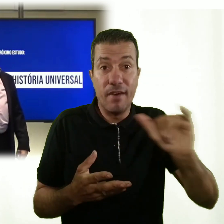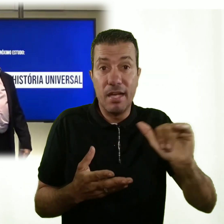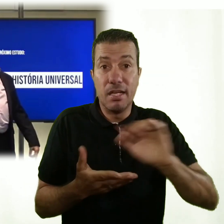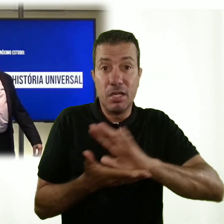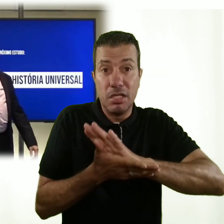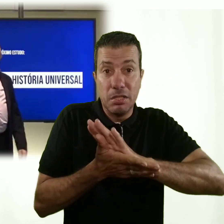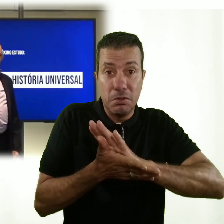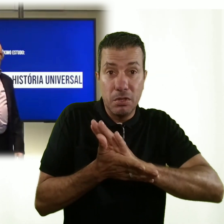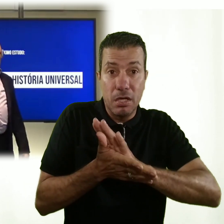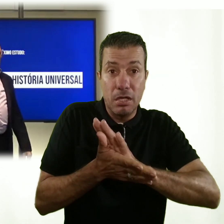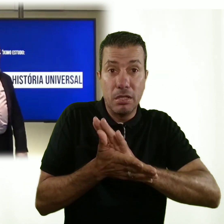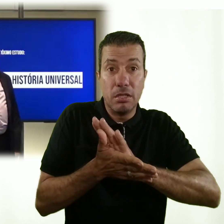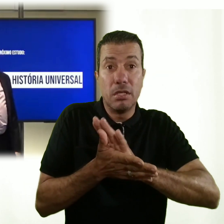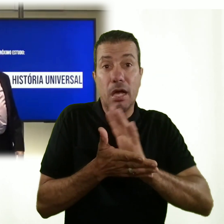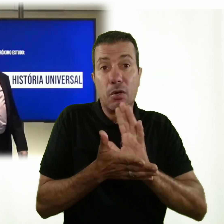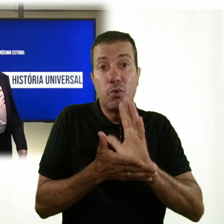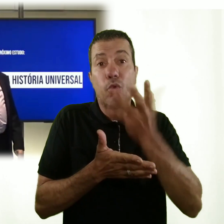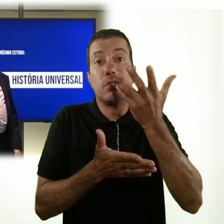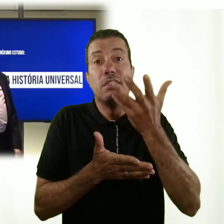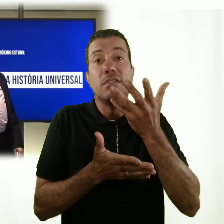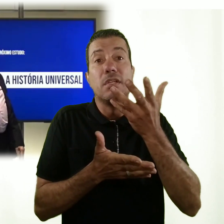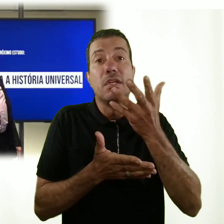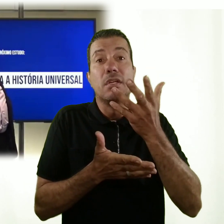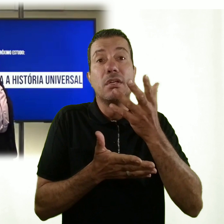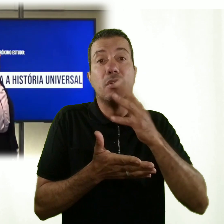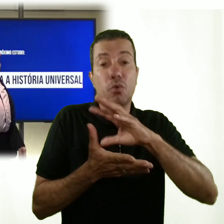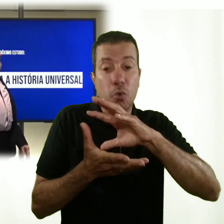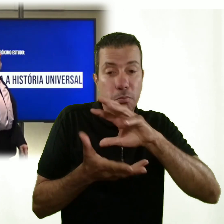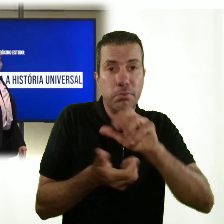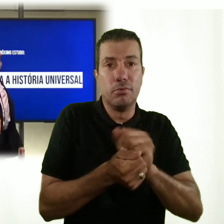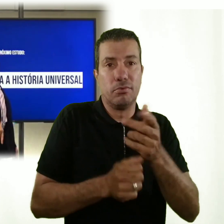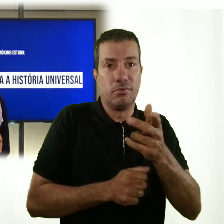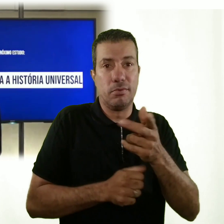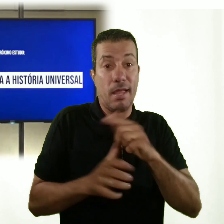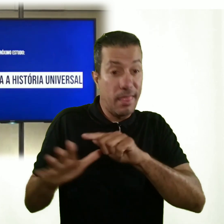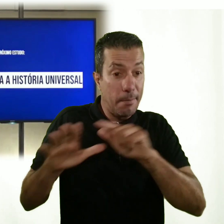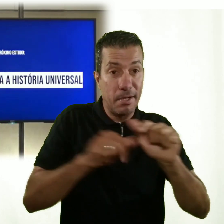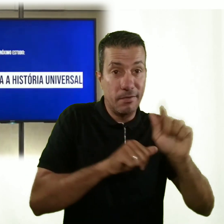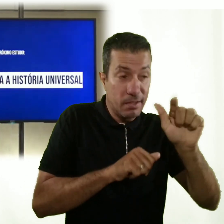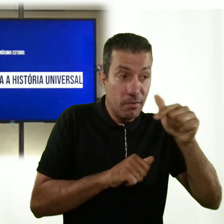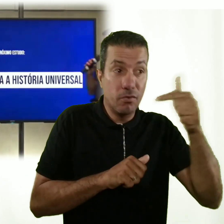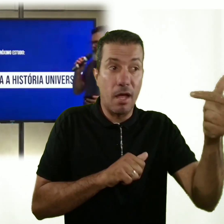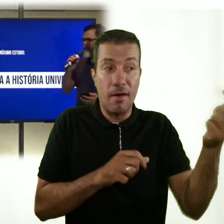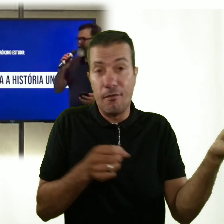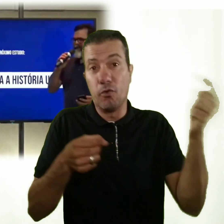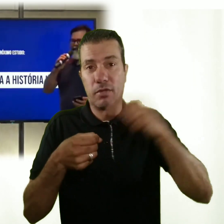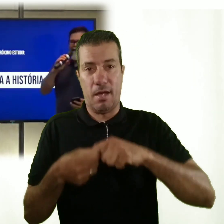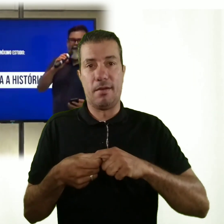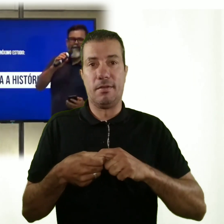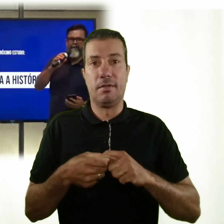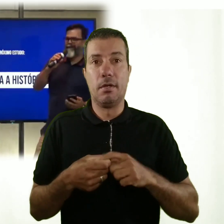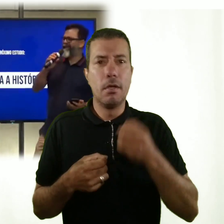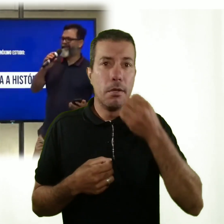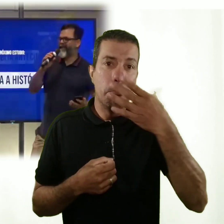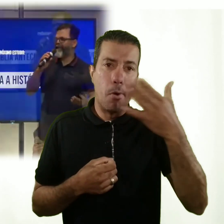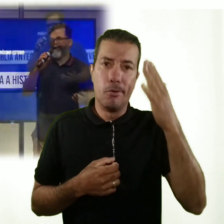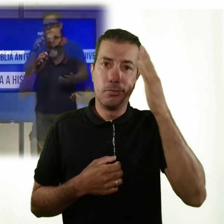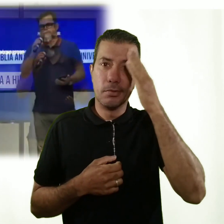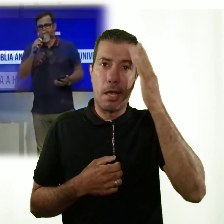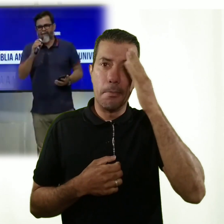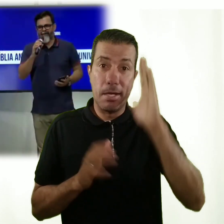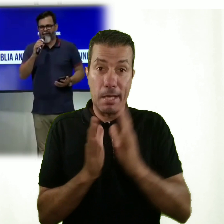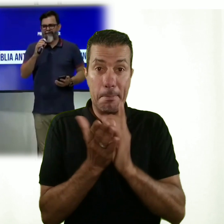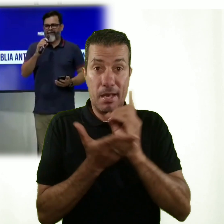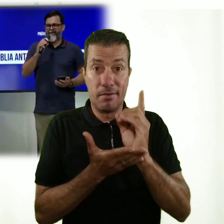Você quer saber? Você tem que voltar aqui semana que vem, tá bom? Armandinho, que bom saber que a Bíblia tem